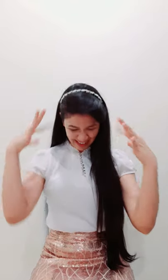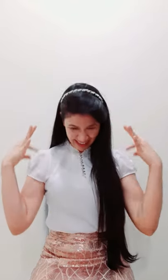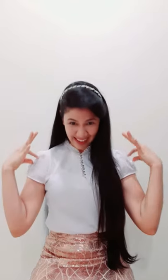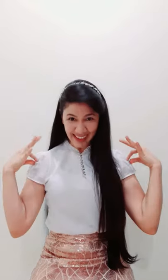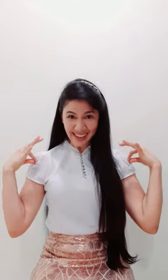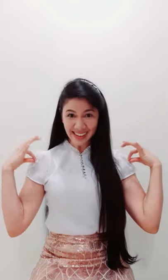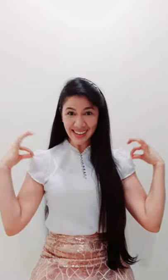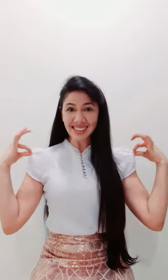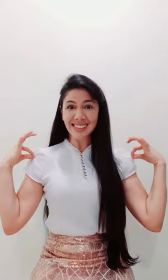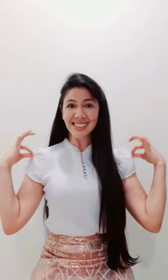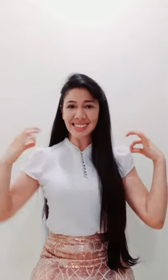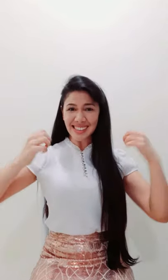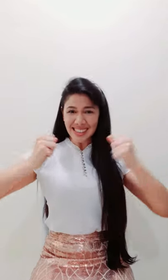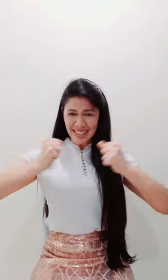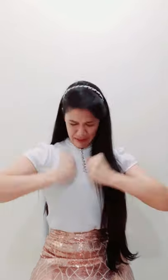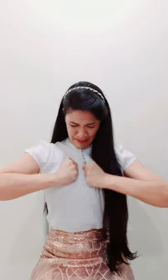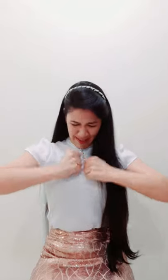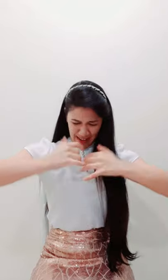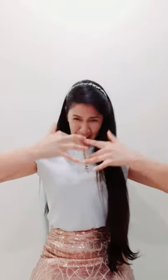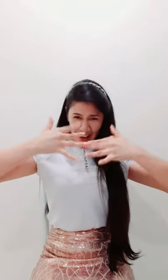é resplendente